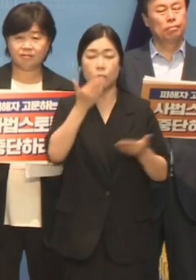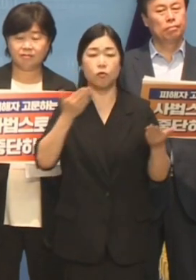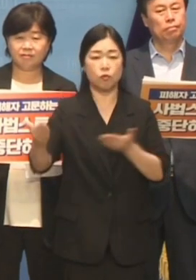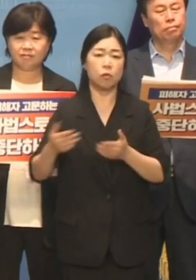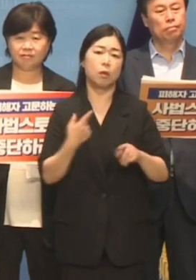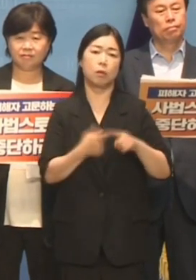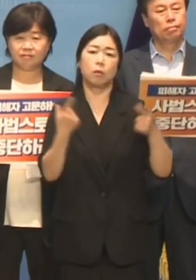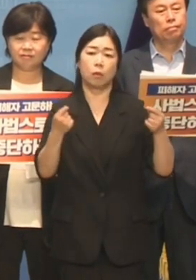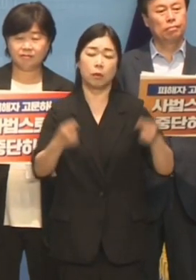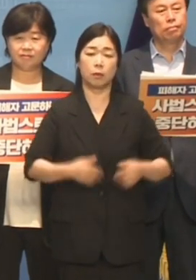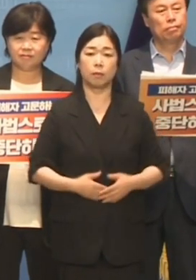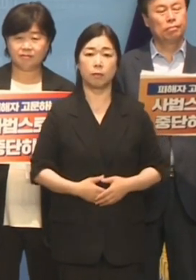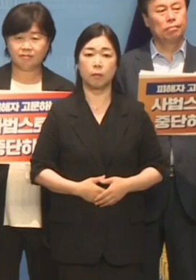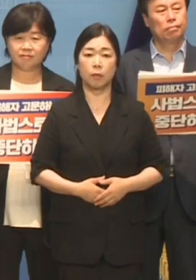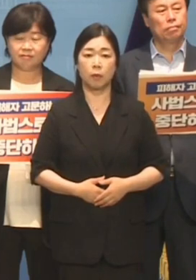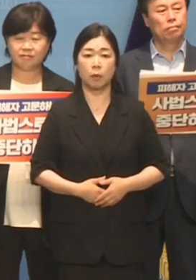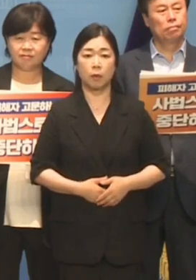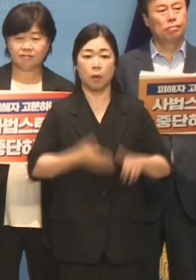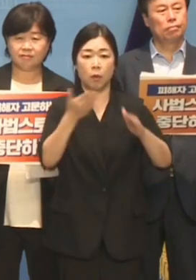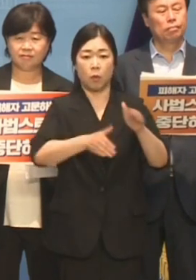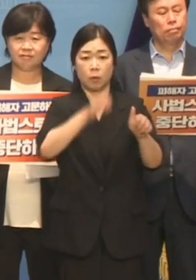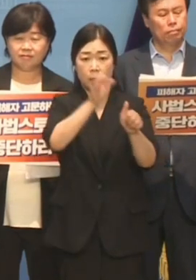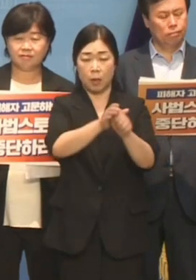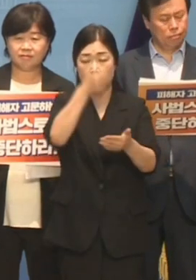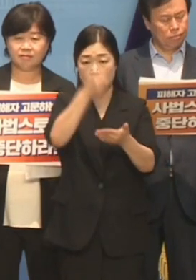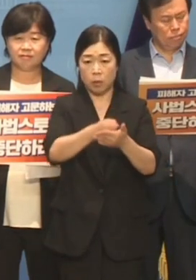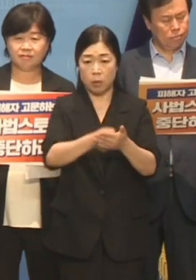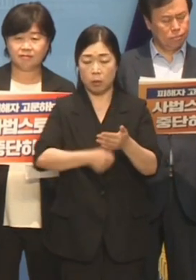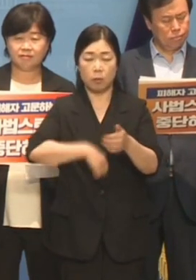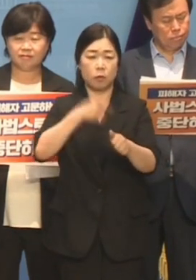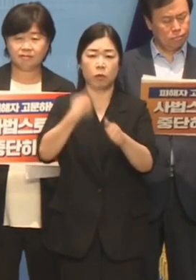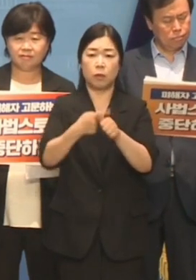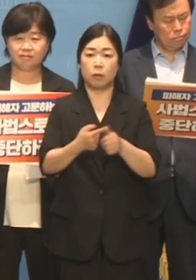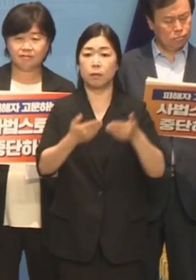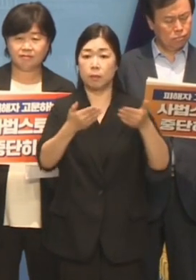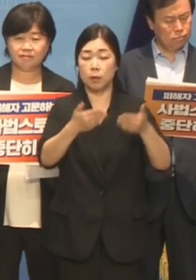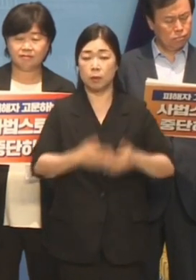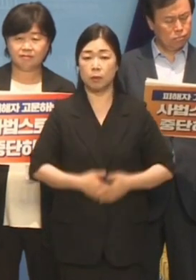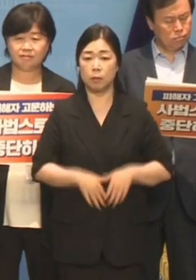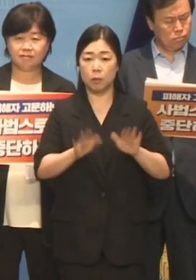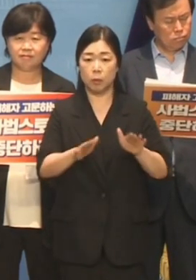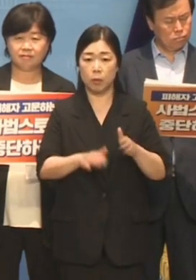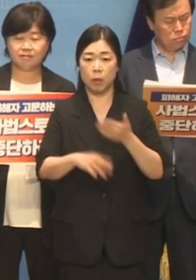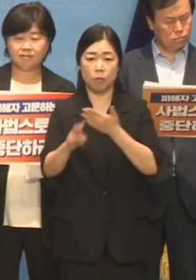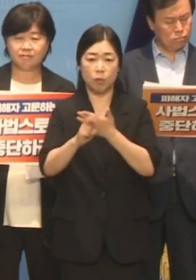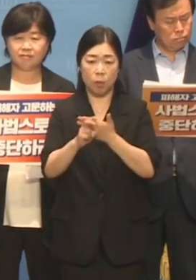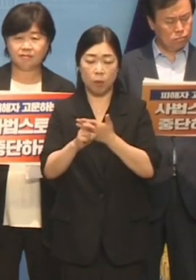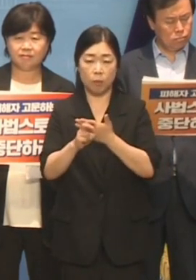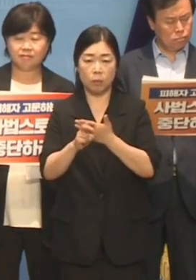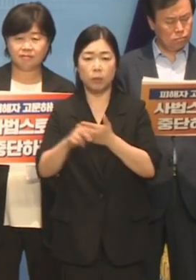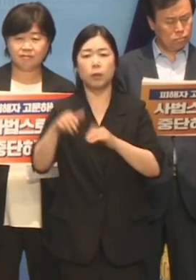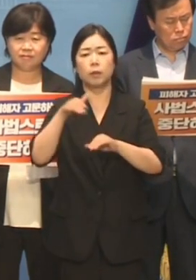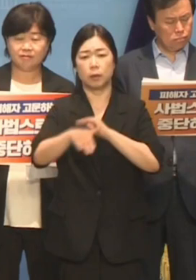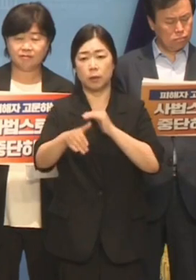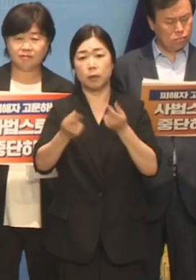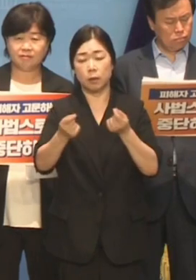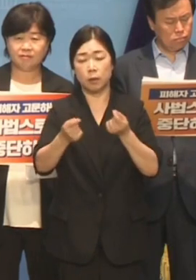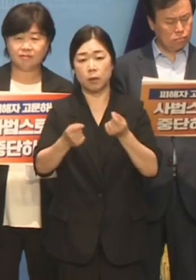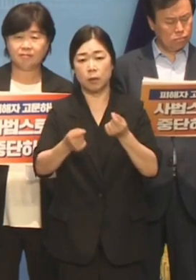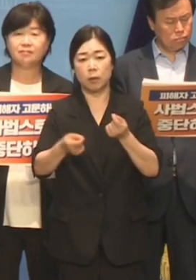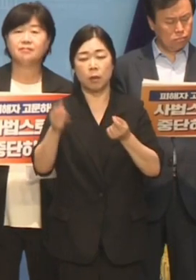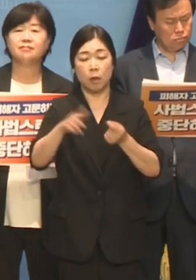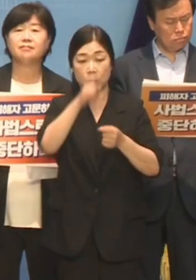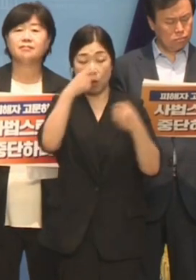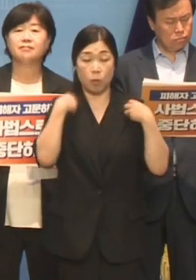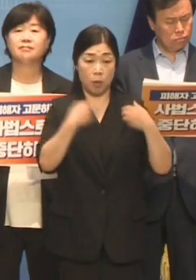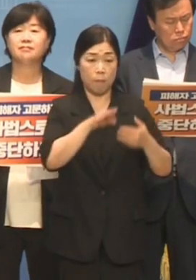위법한 공탁 결정을 강력히 규탄합니다. 정부는 이번 위법적 공탁 절차가 합법이라는